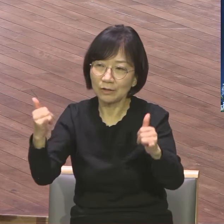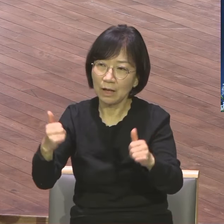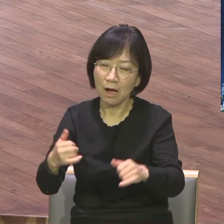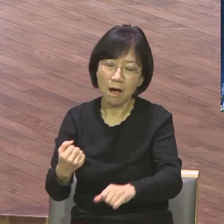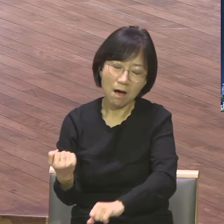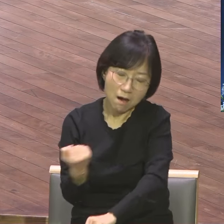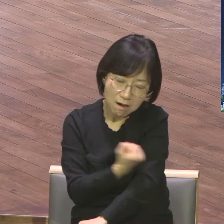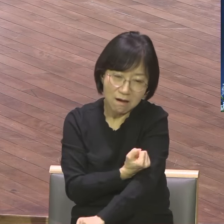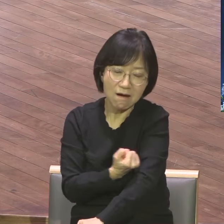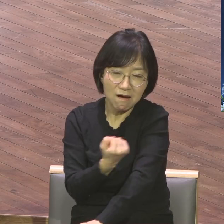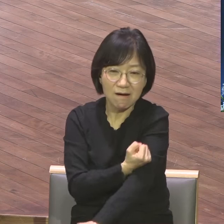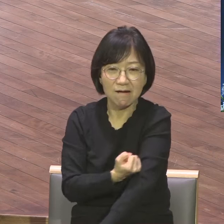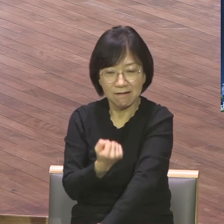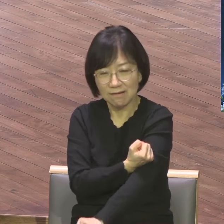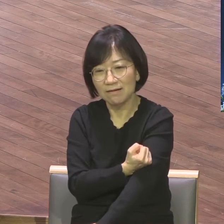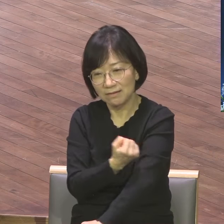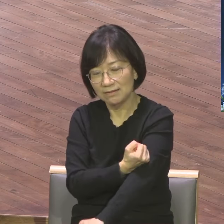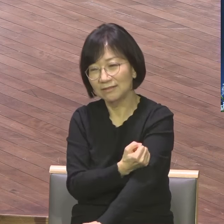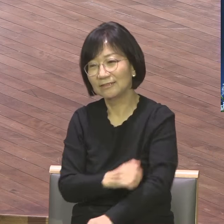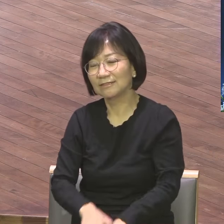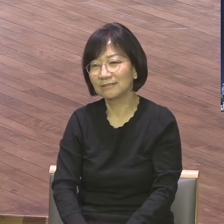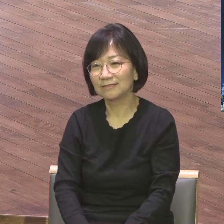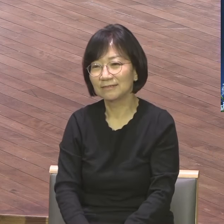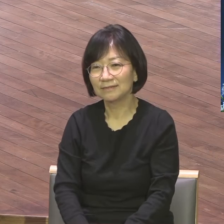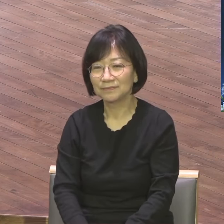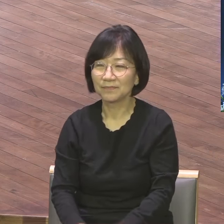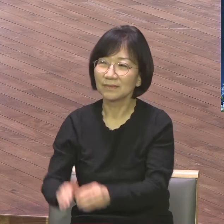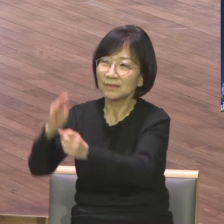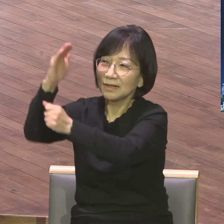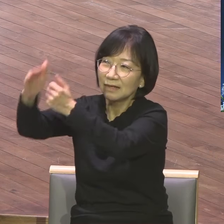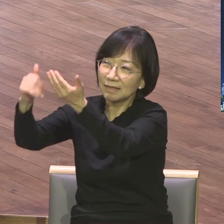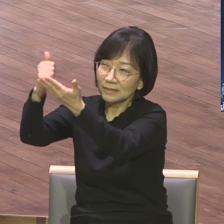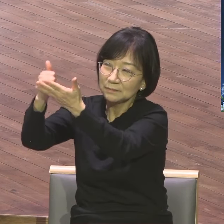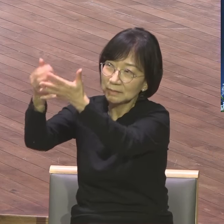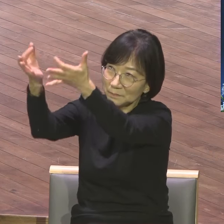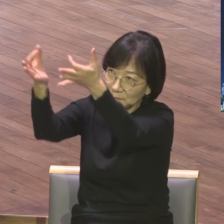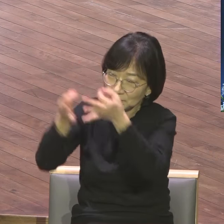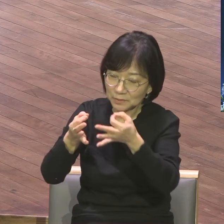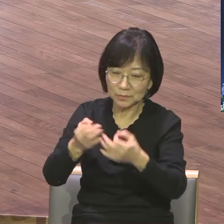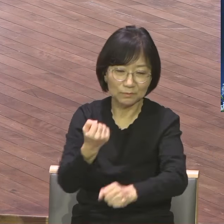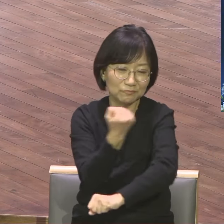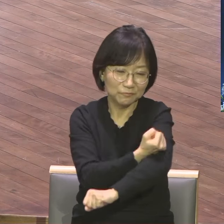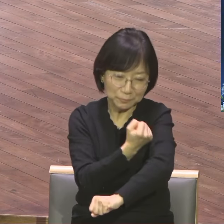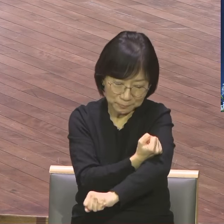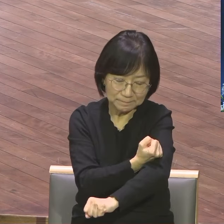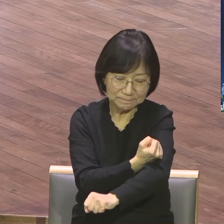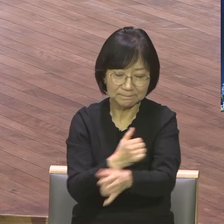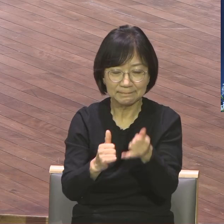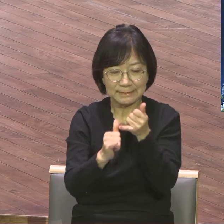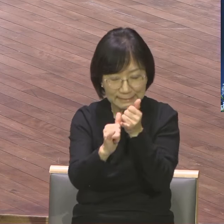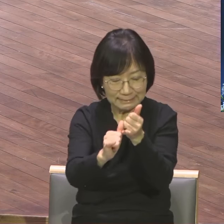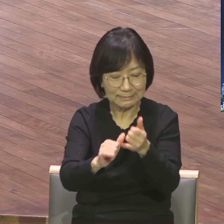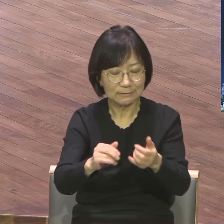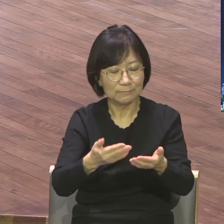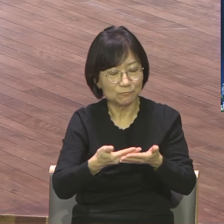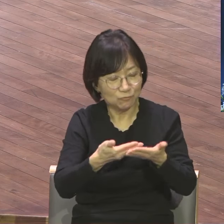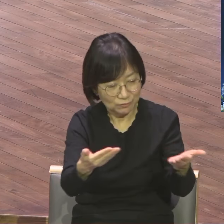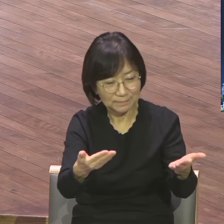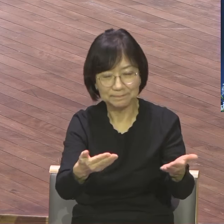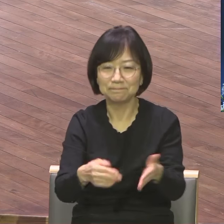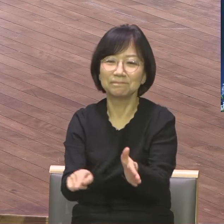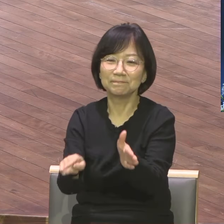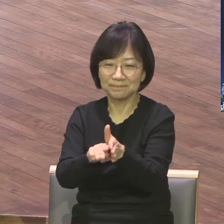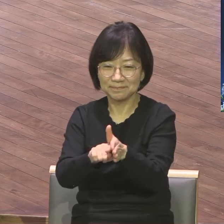많이 했어요. 하나님이 그 수고한 상급을 분명히 갚으실 줄 믿습니다. 많은